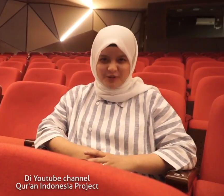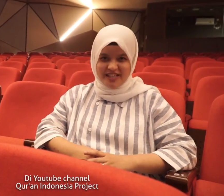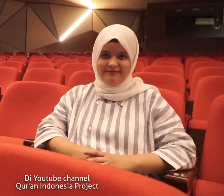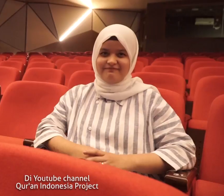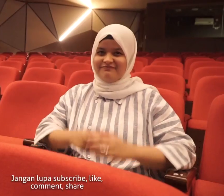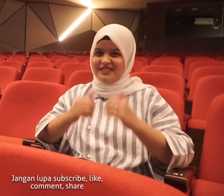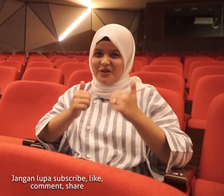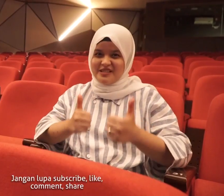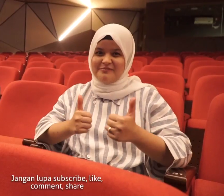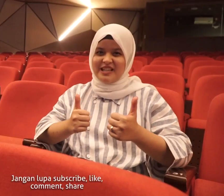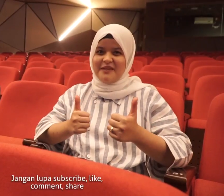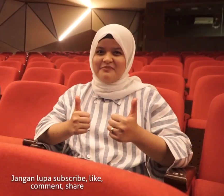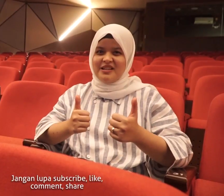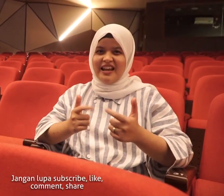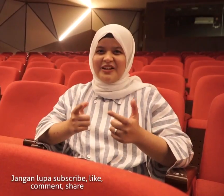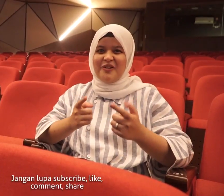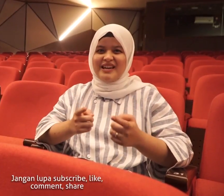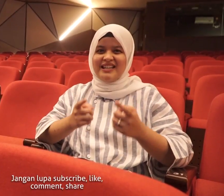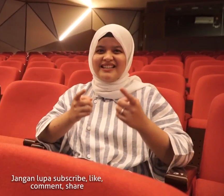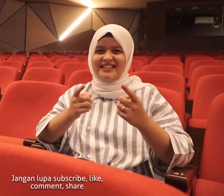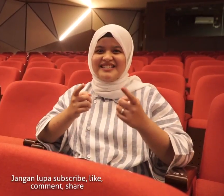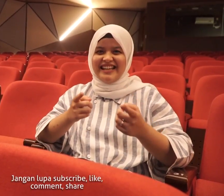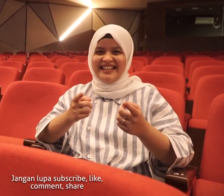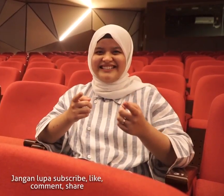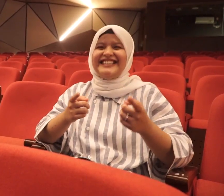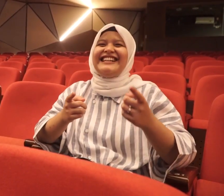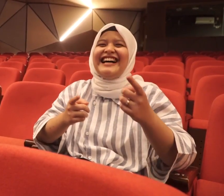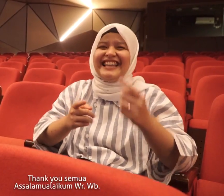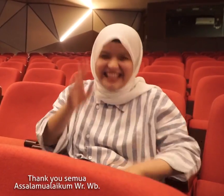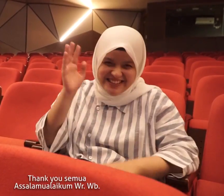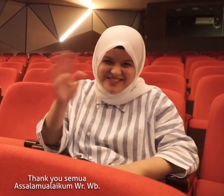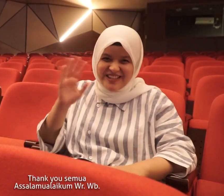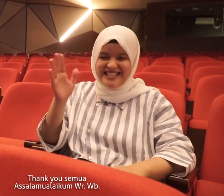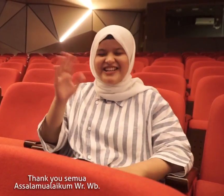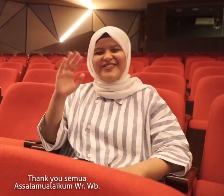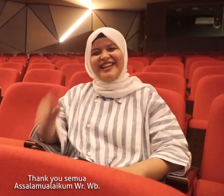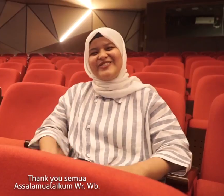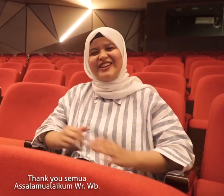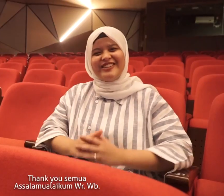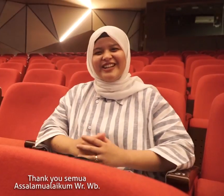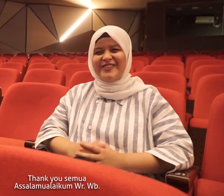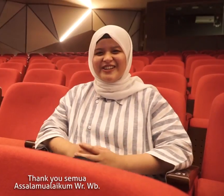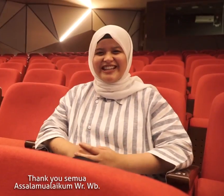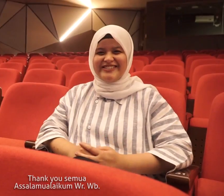Project. Jangan lupa subscribe, like, comment, share. Thank you semua. Assalamualaikum warahmatullahi wabarakatuh.